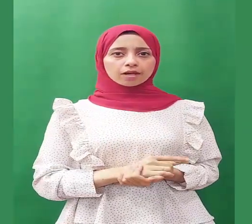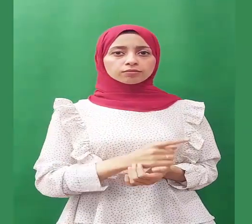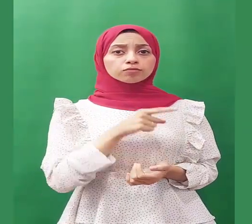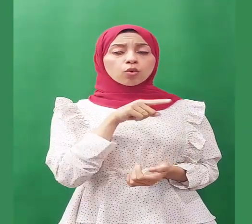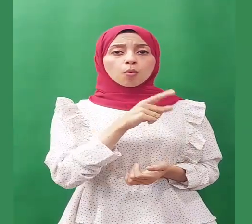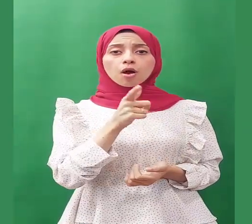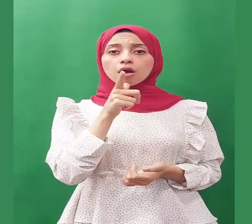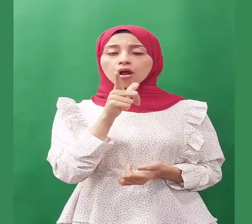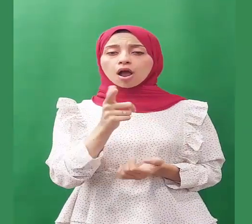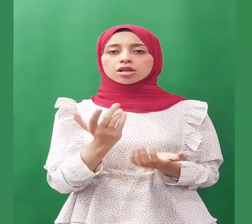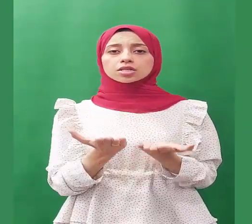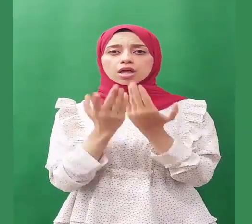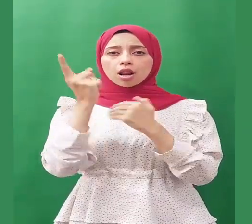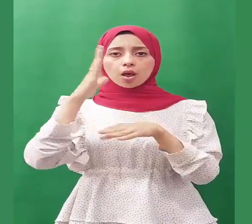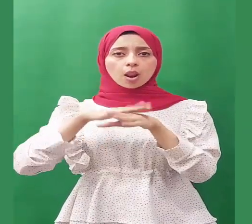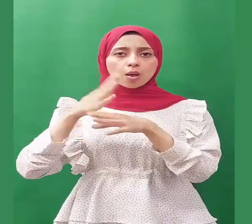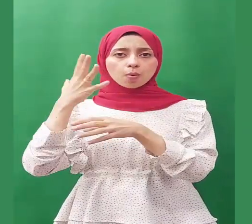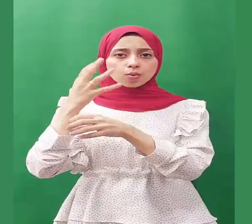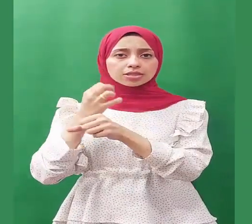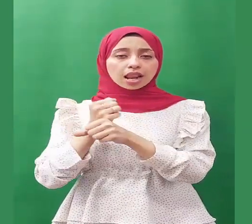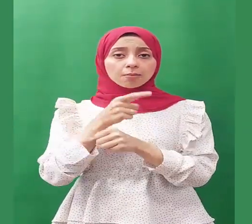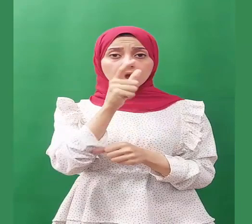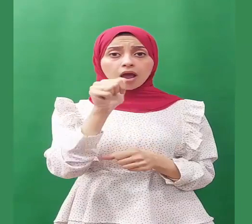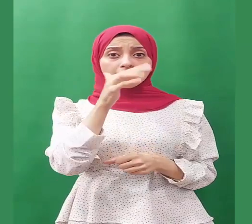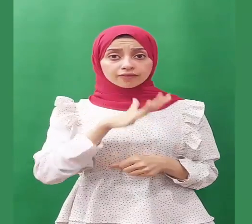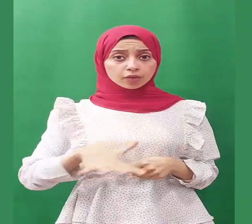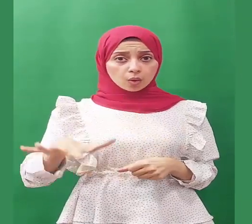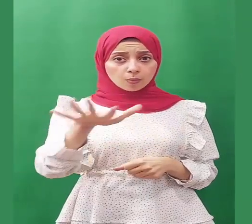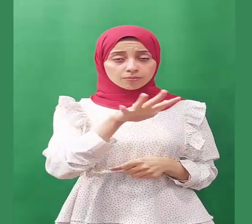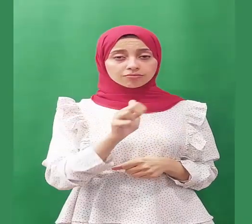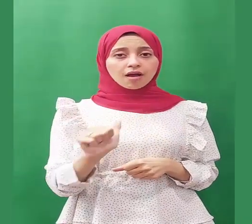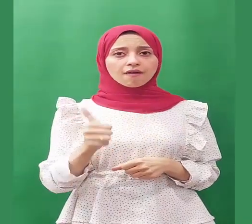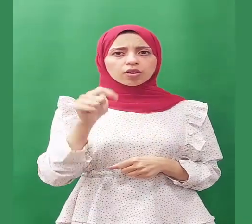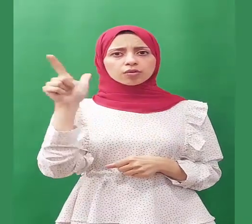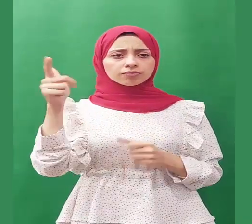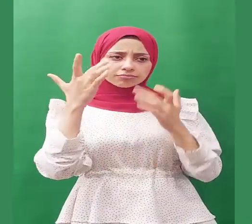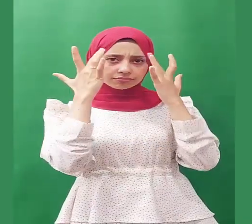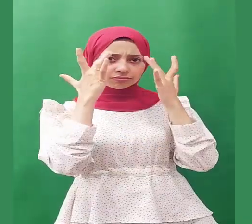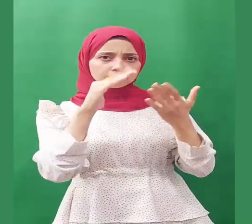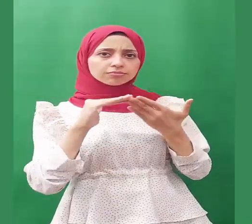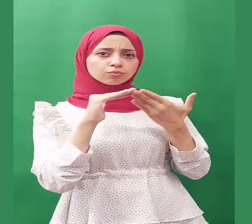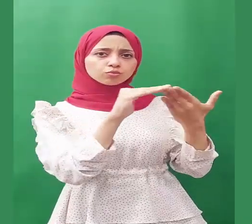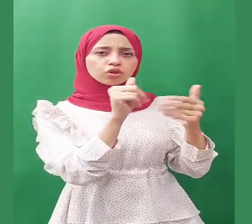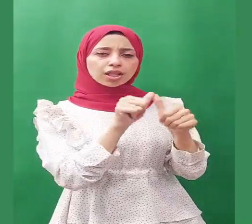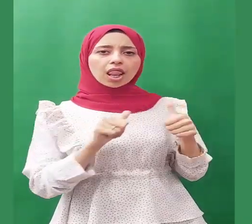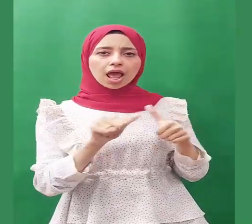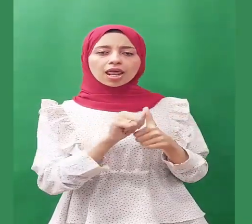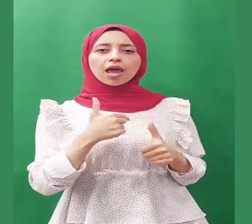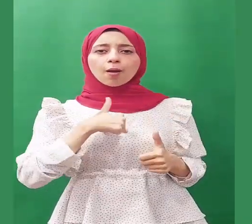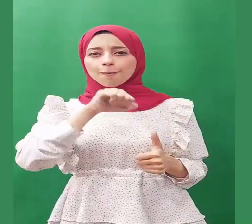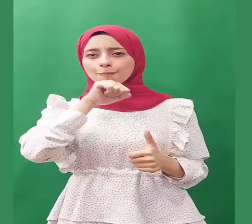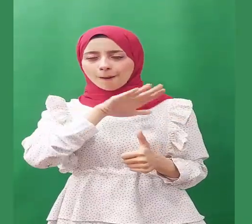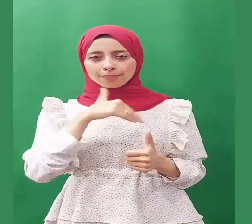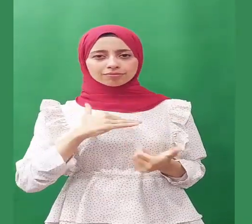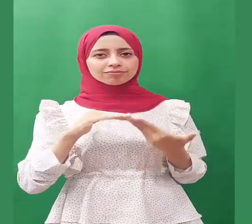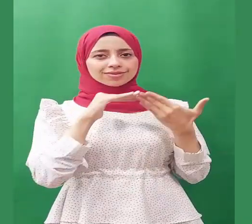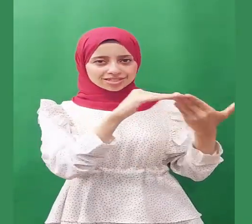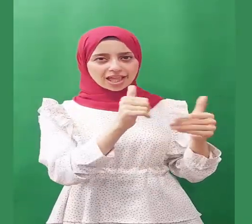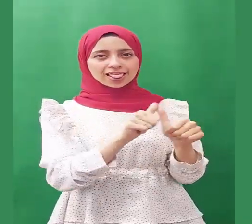القائل صلى الله عليه وسلم خيركم خيركم لاهله وانا خيركم لاهلي لقد كان